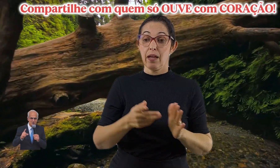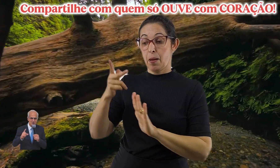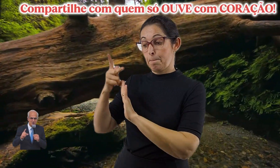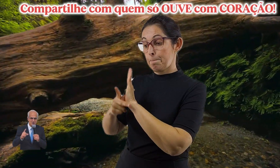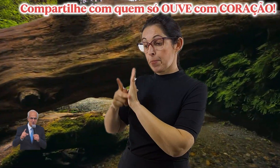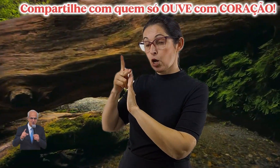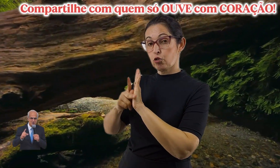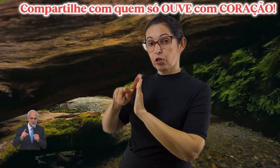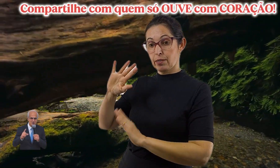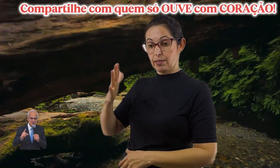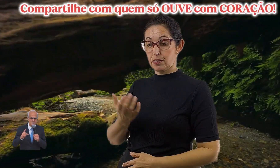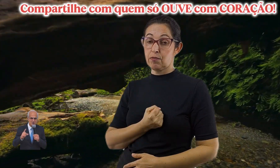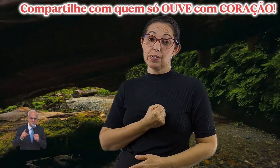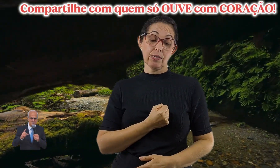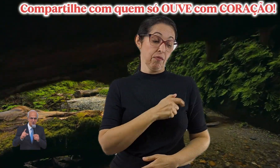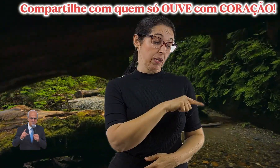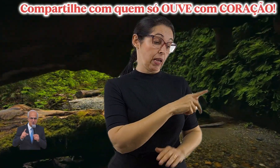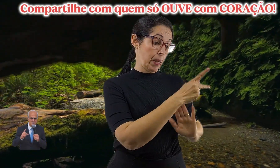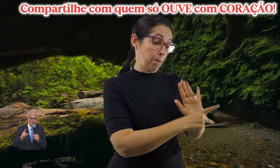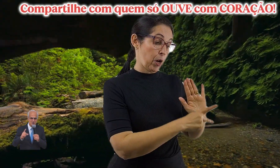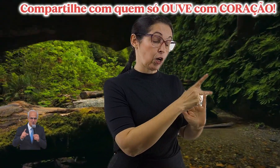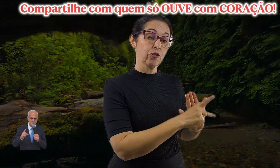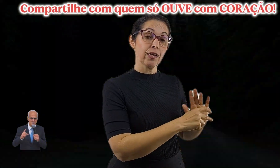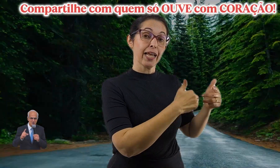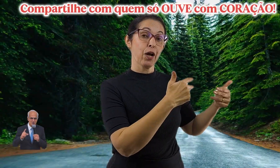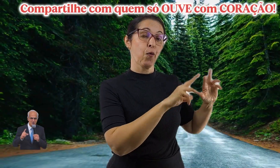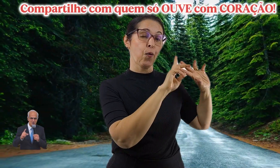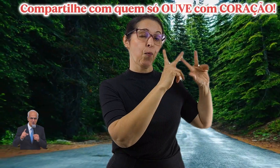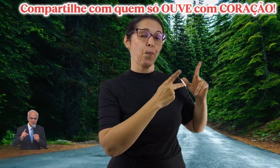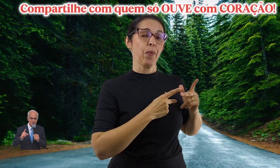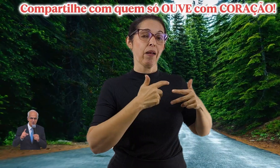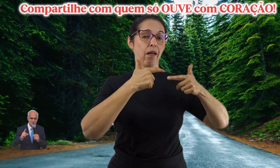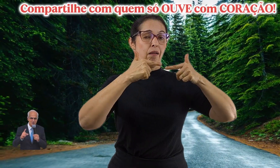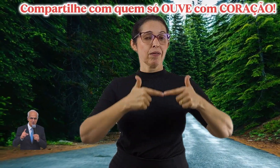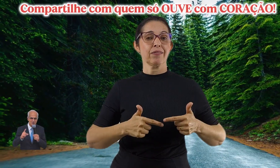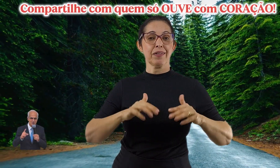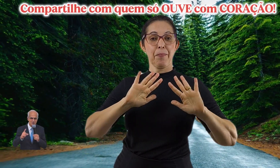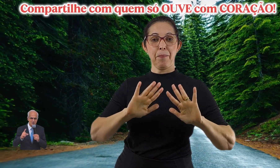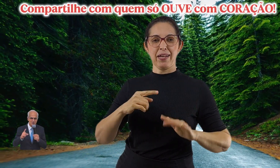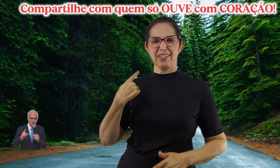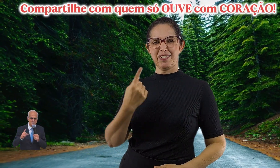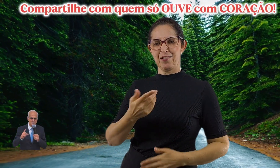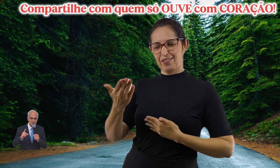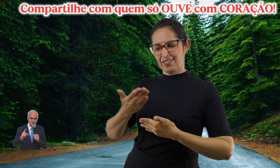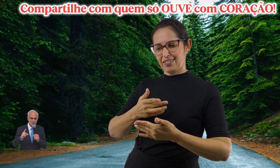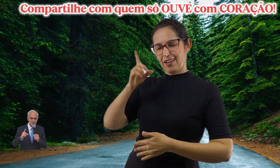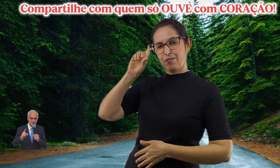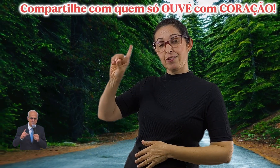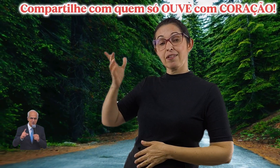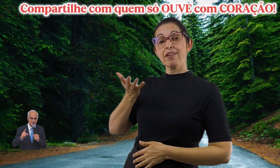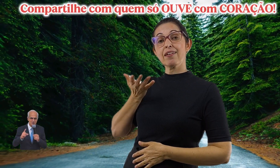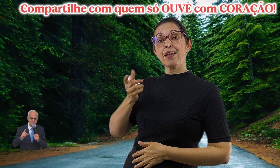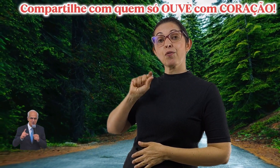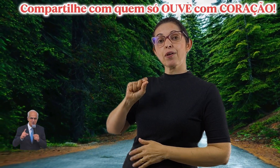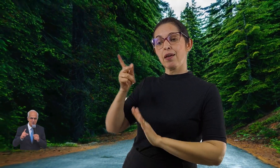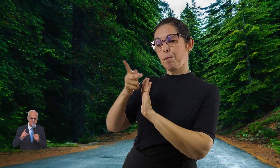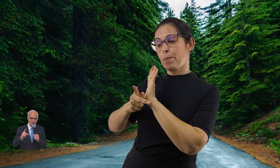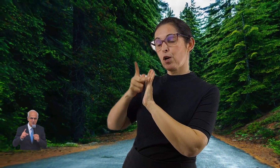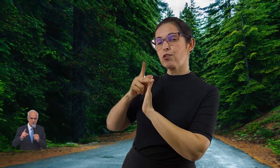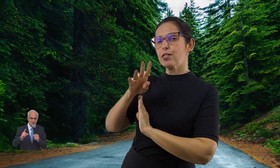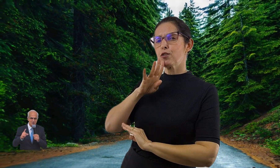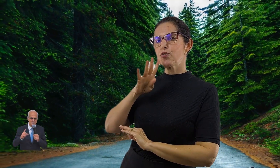o projeto da vida terrena. É o conflito. Mas o servo de Deus, ele está em busca do conhecimento do projeto da salvação, do querer